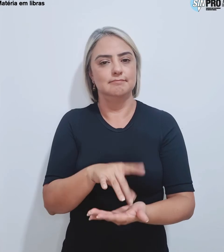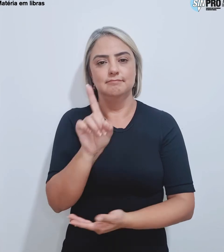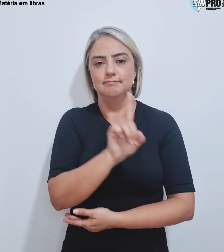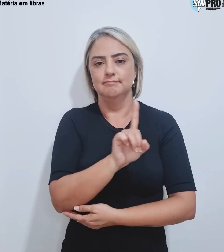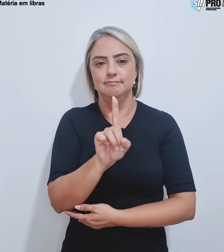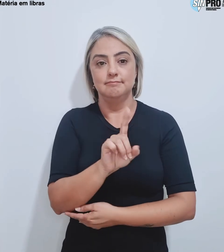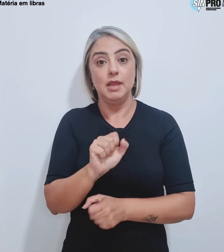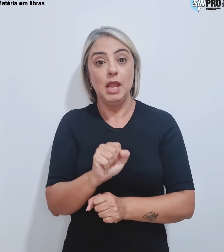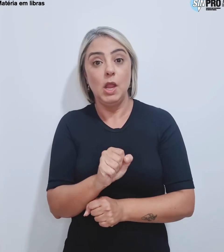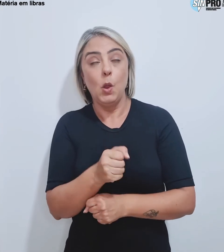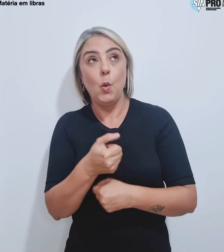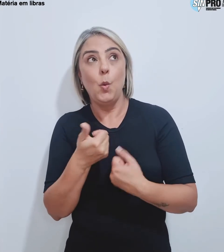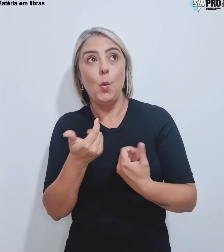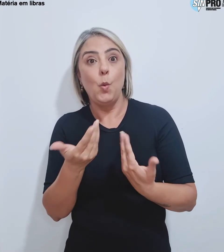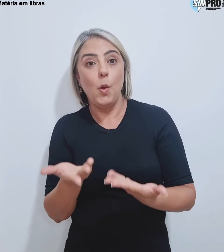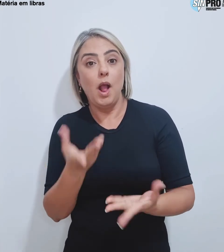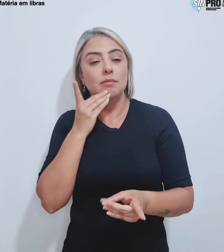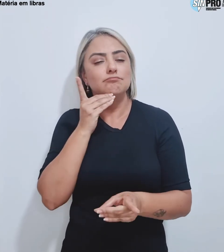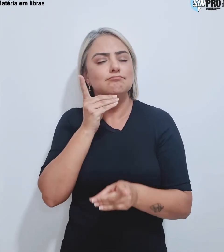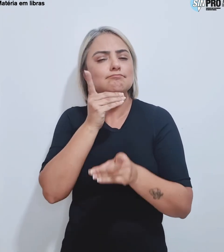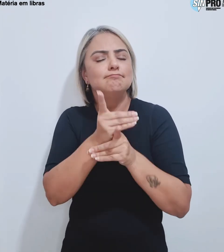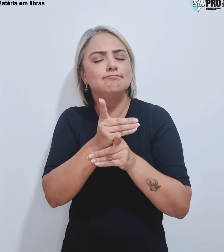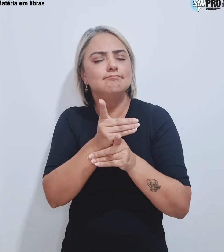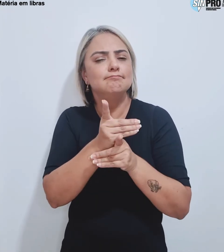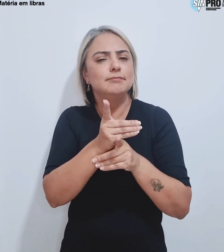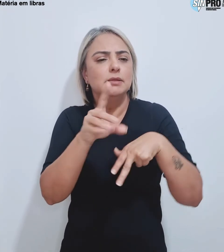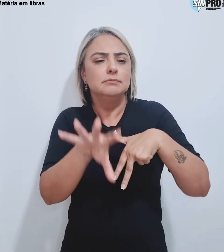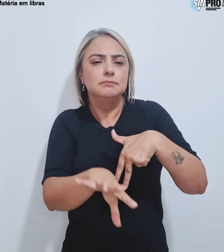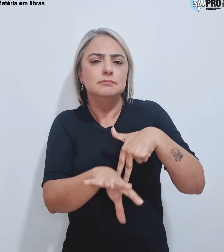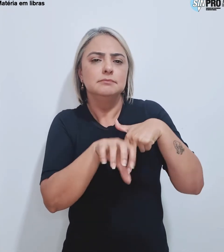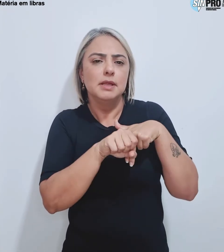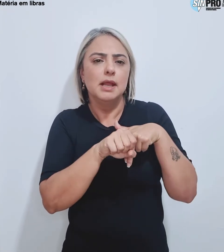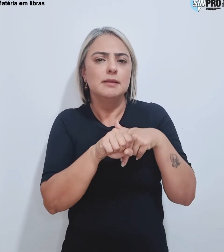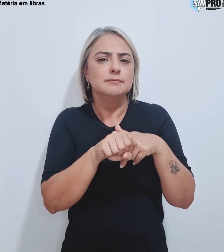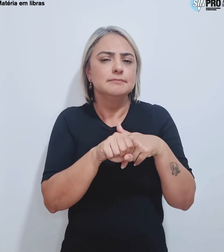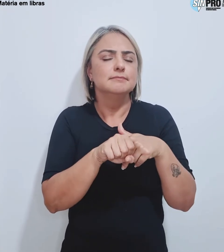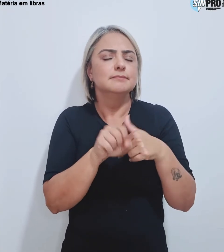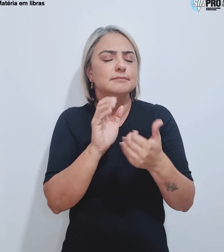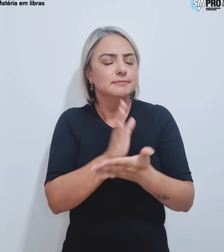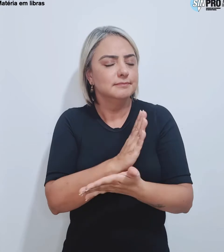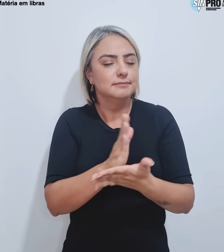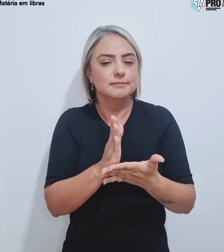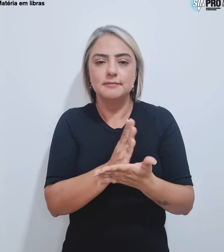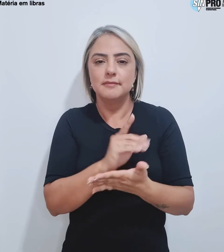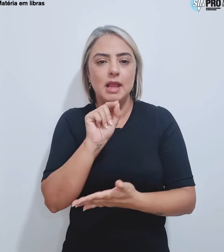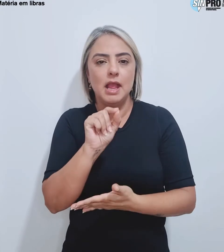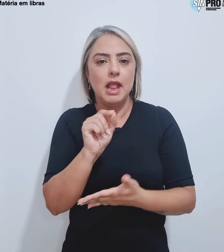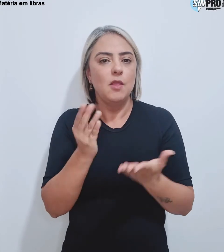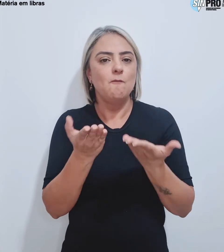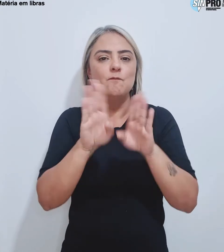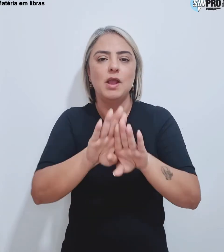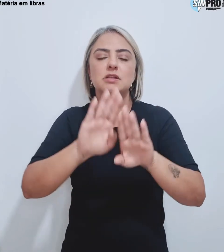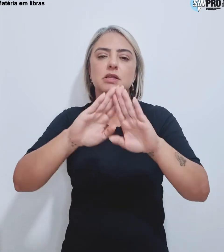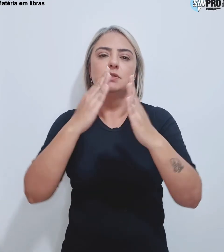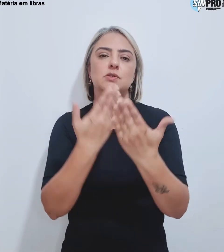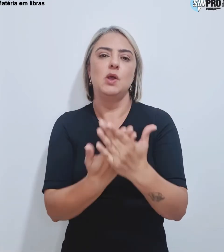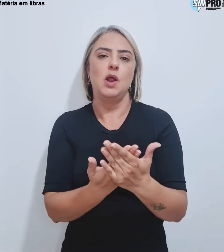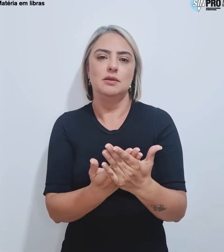fato. Quando se identifica um caso, muitas vezes não se fecha a escola.